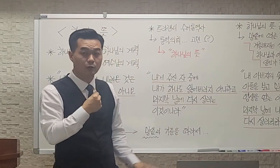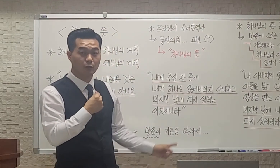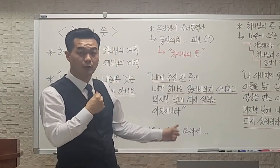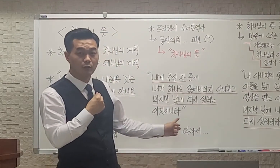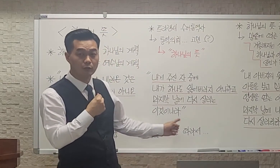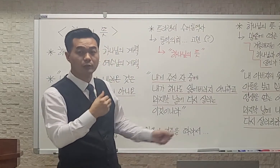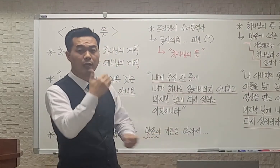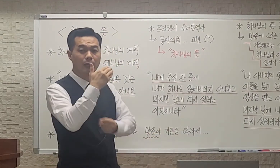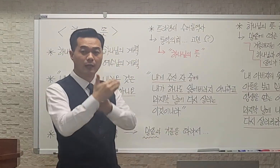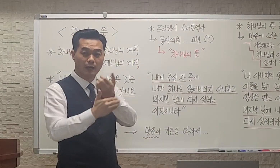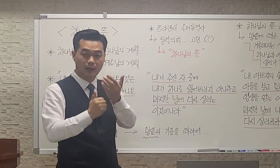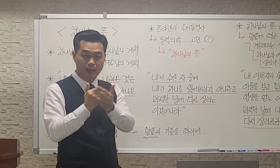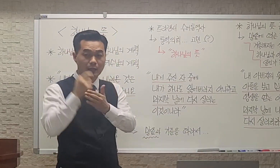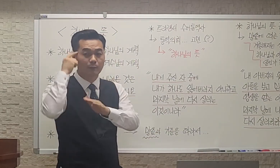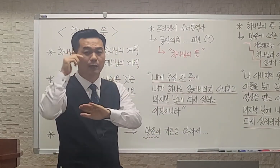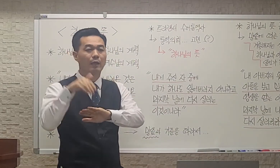거예요. 그게 하나님의 계획이에요.